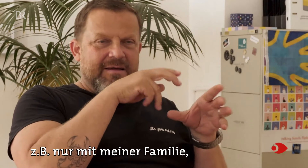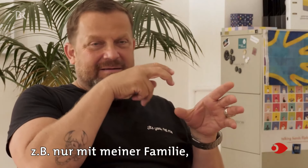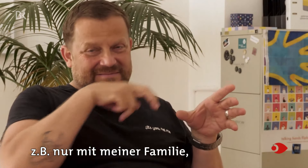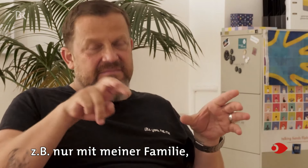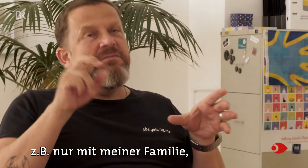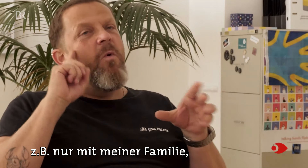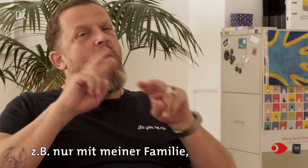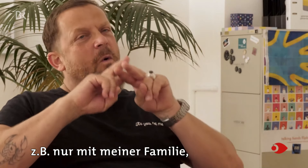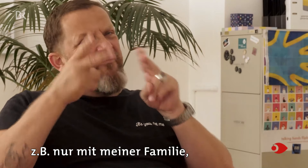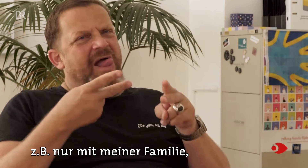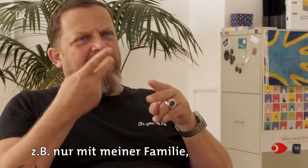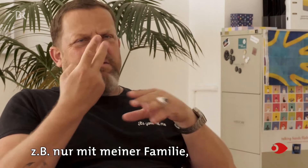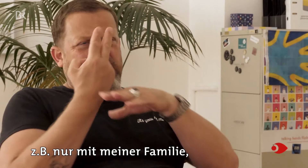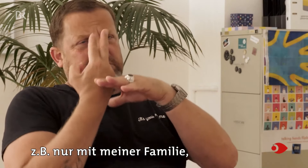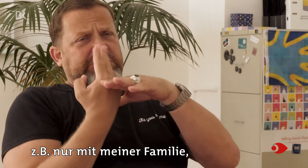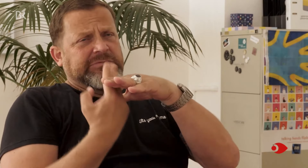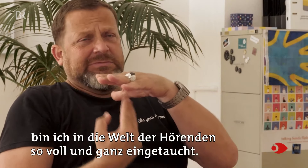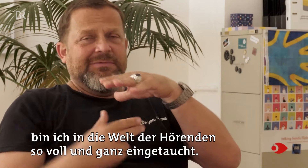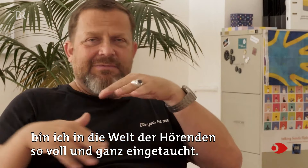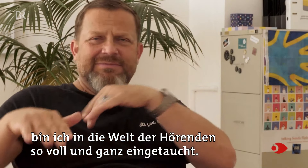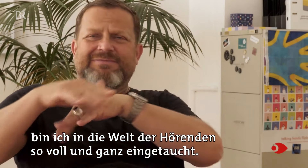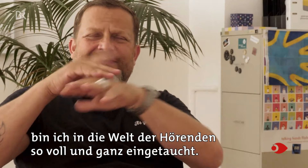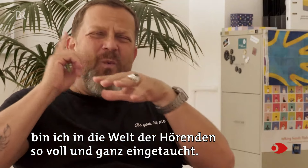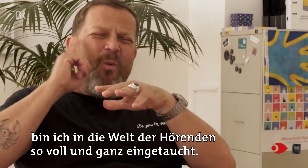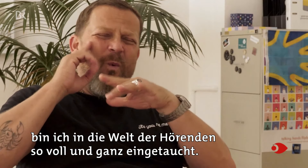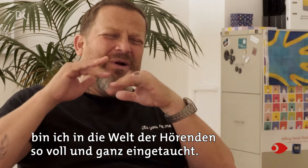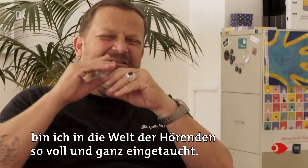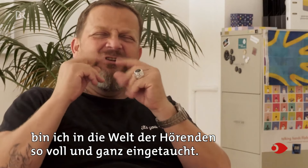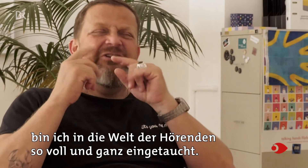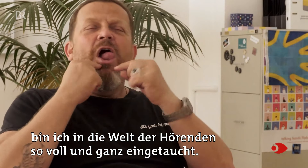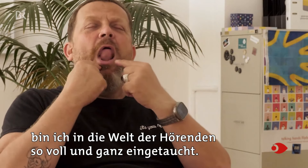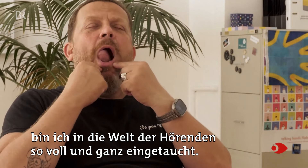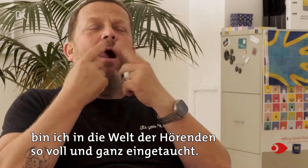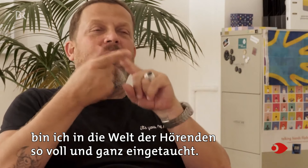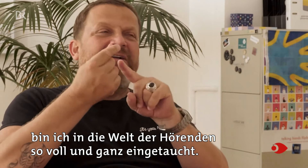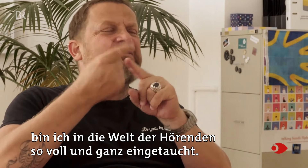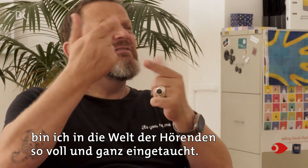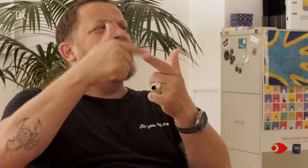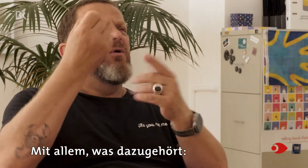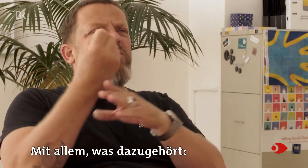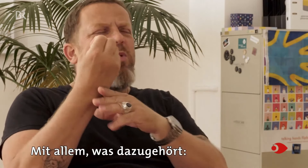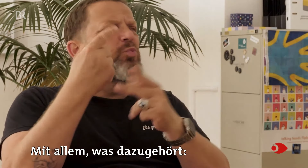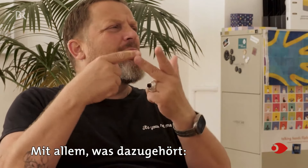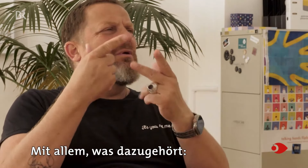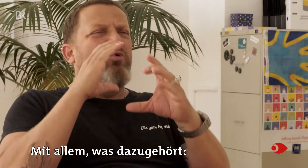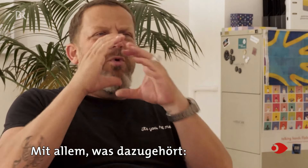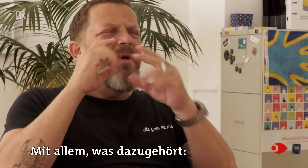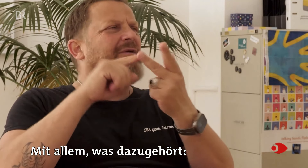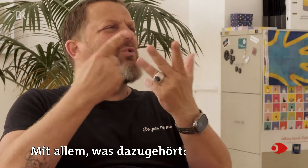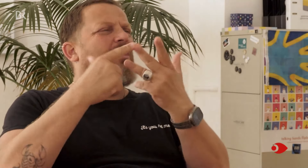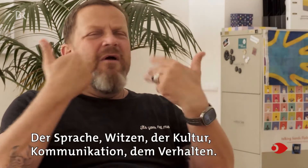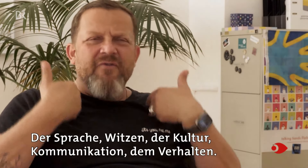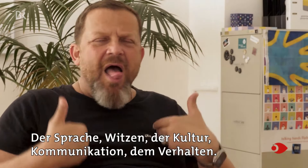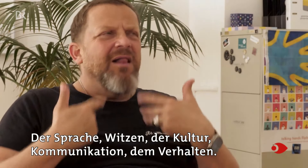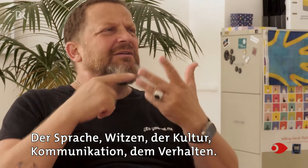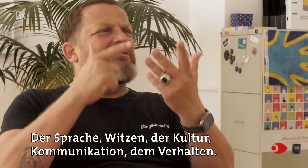Beispiel nur mit meiner Familie, bin ich in die Welt der Hörenden so voll und ganz eingetaucht. Mit allem, was dazugehört, der Sprache,